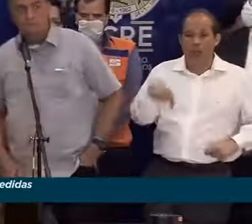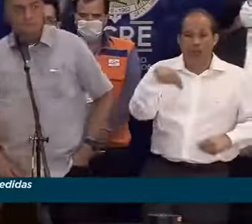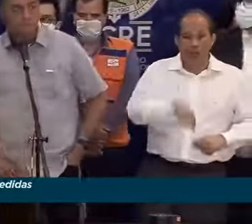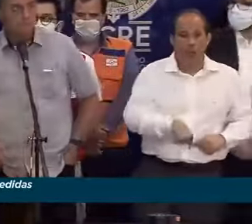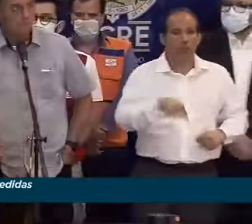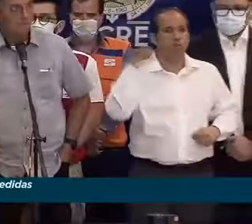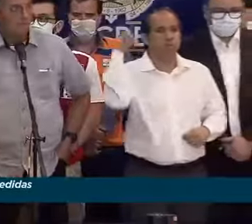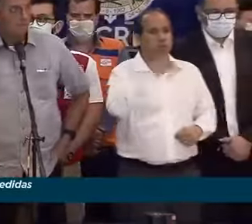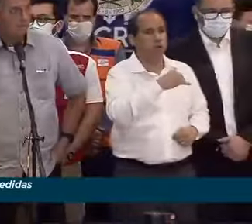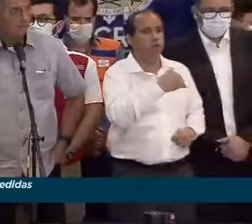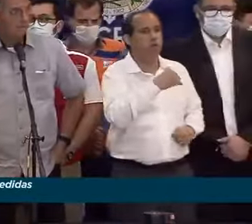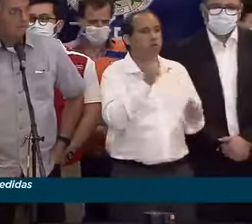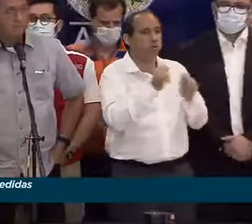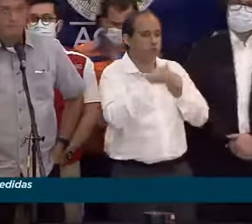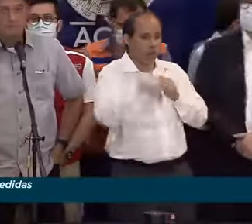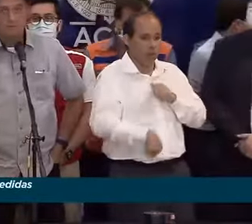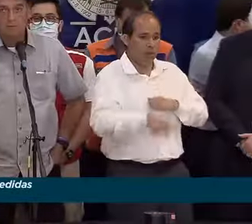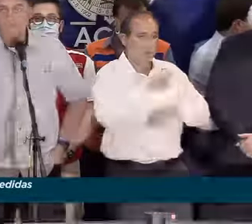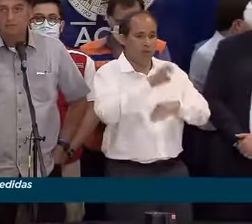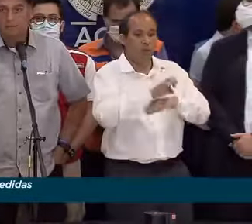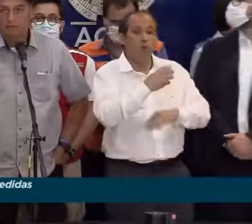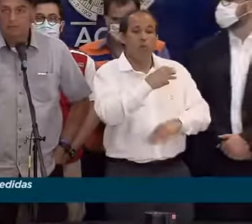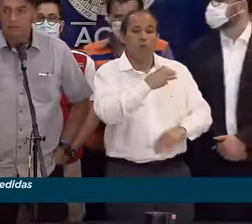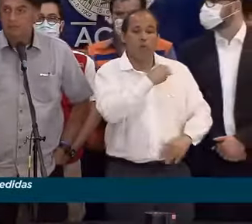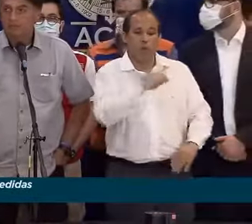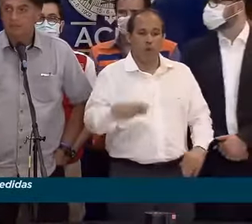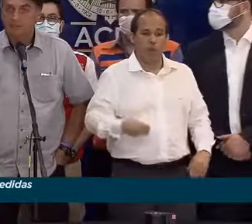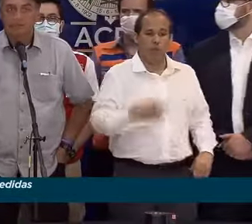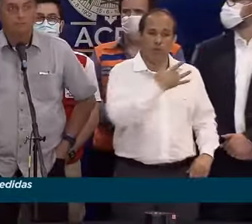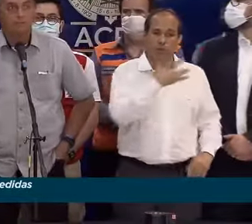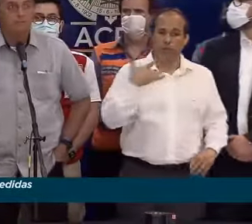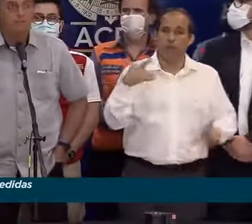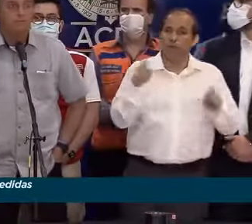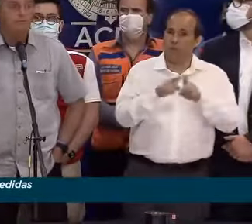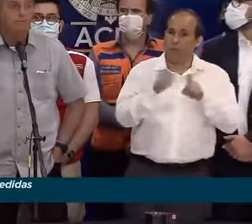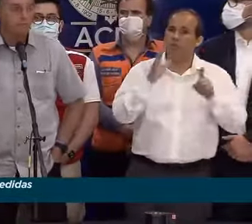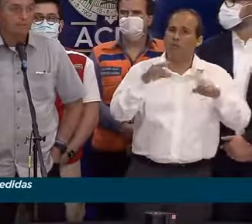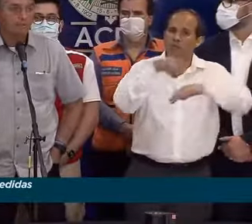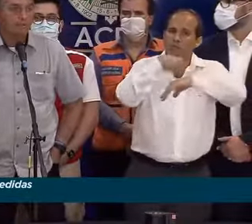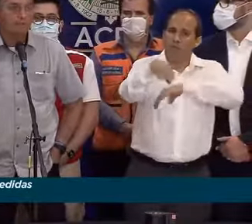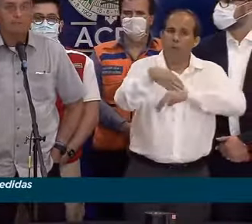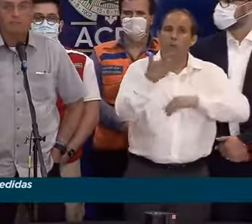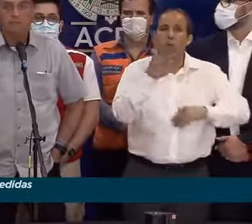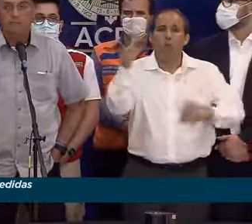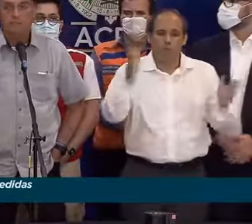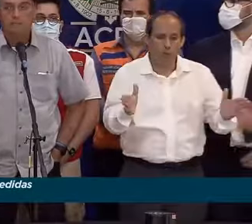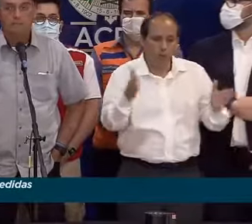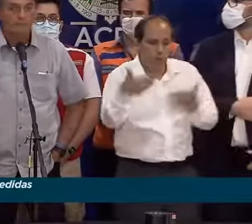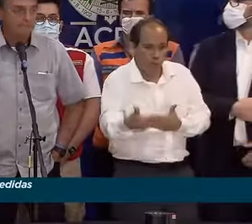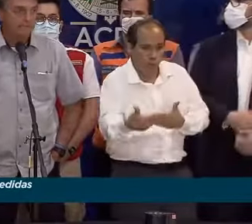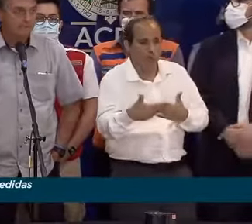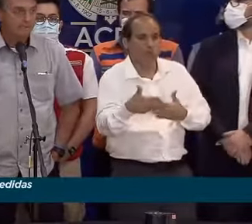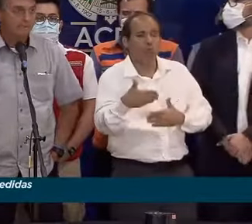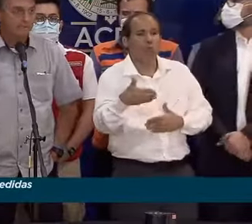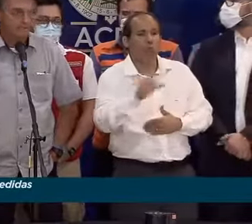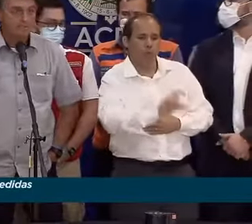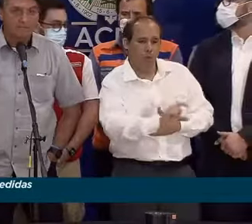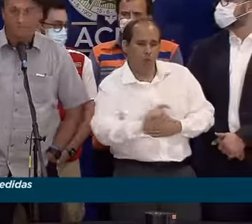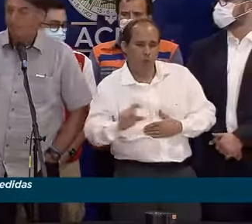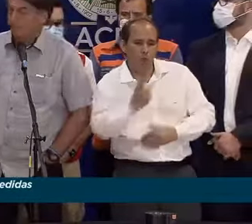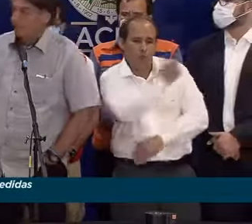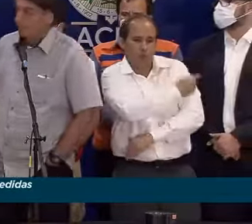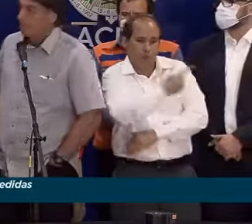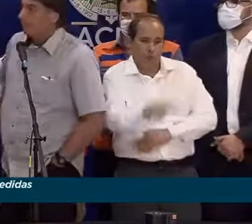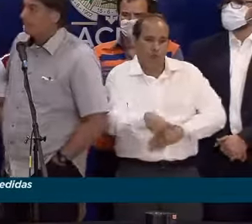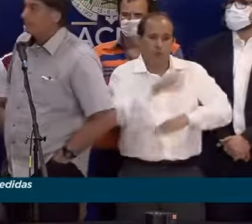viagem conosco, o ministro da Saúde, João Pazuello, também adiantou mais um lote de vacinas para o